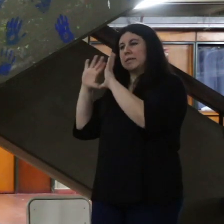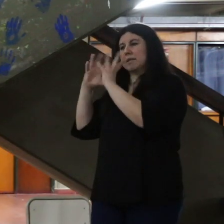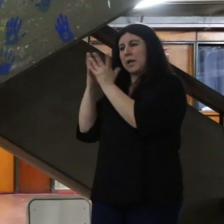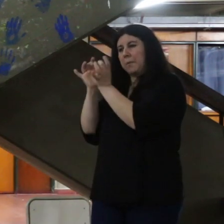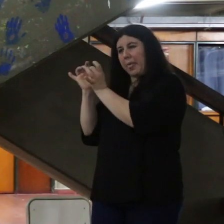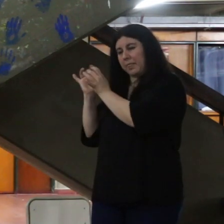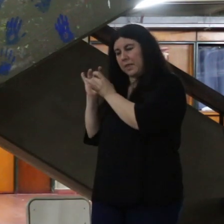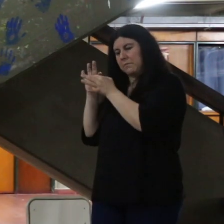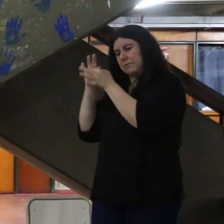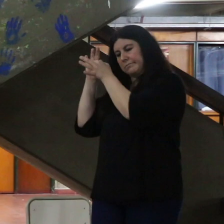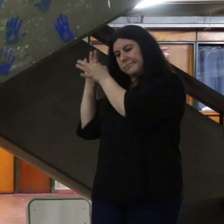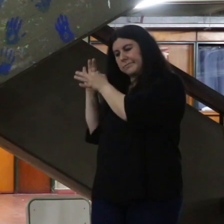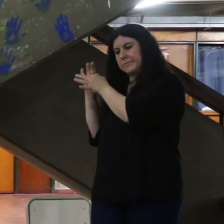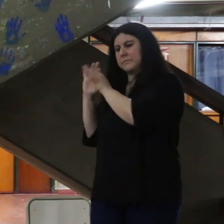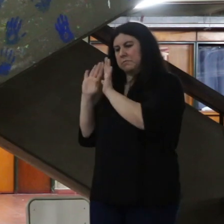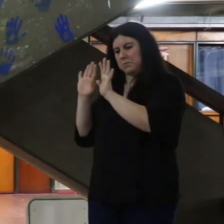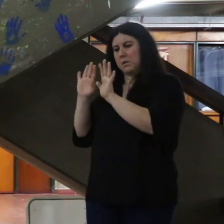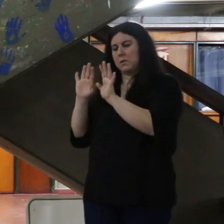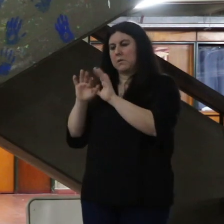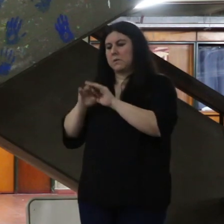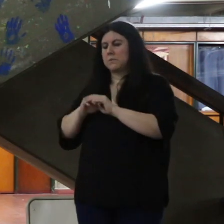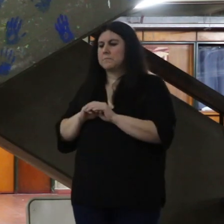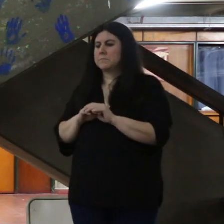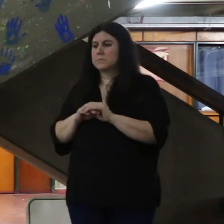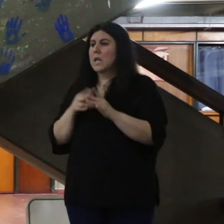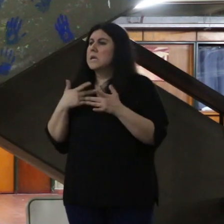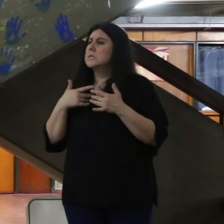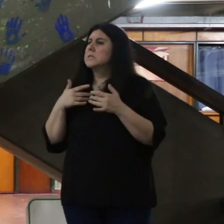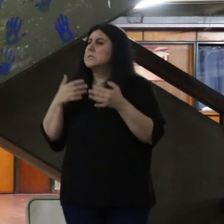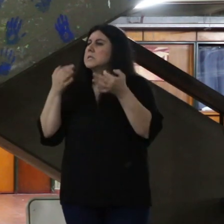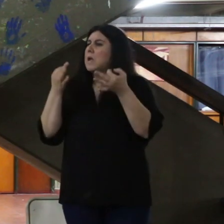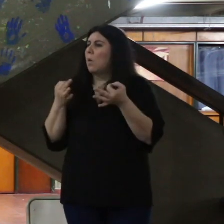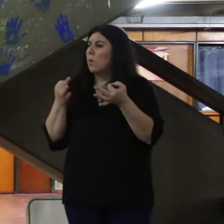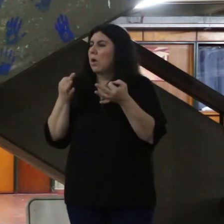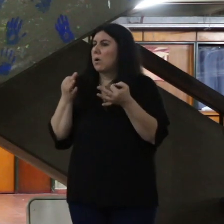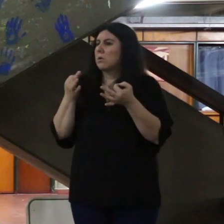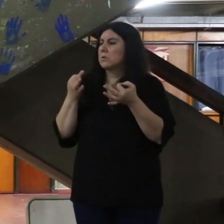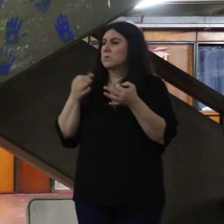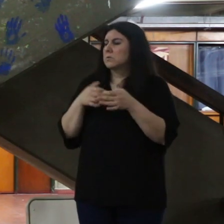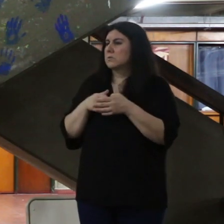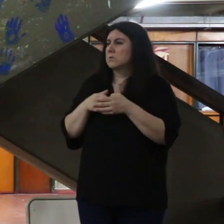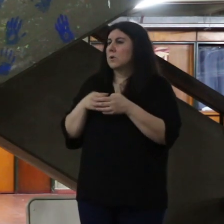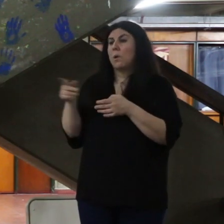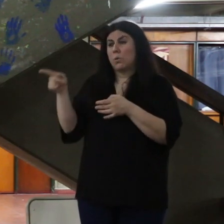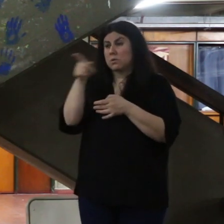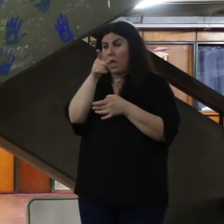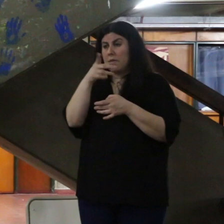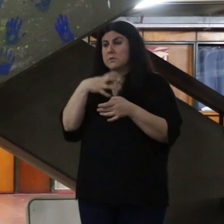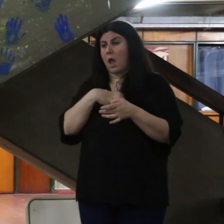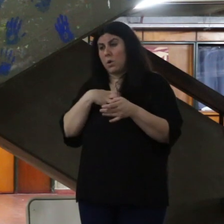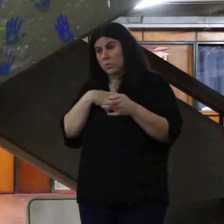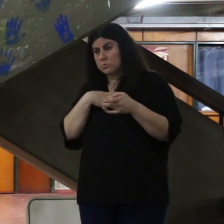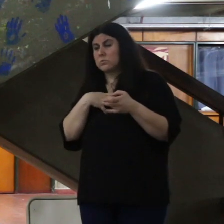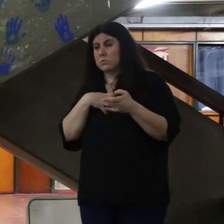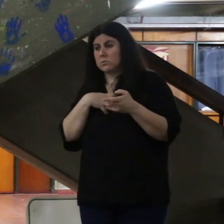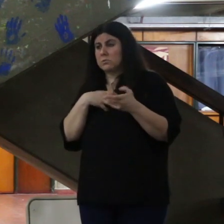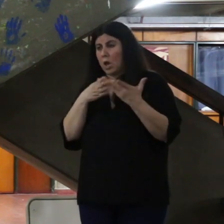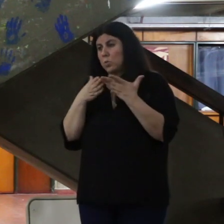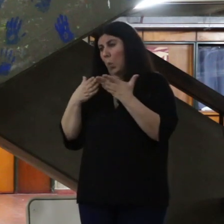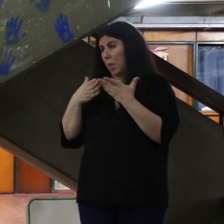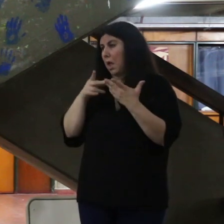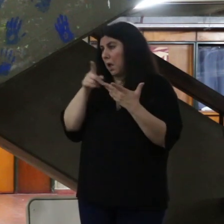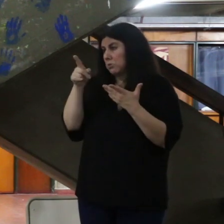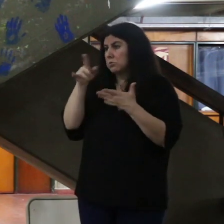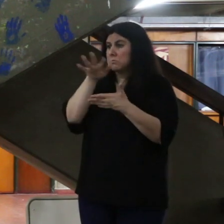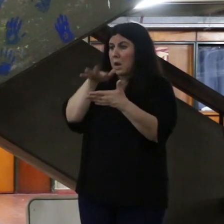las jóvenes. Y seguramente ustedes, estudiantes, alguna vez han leído